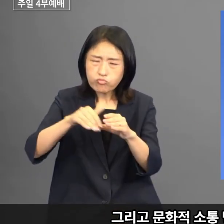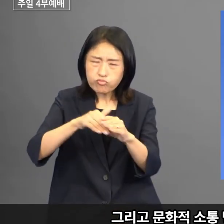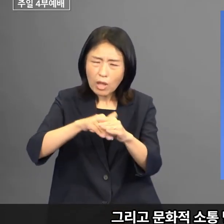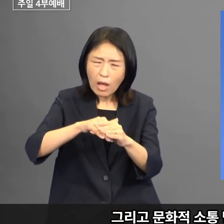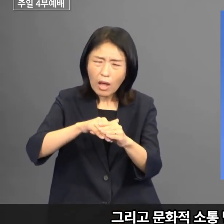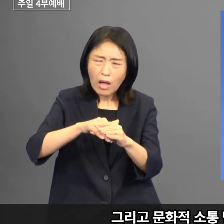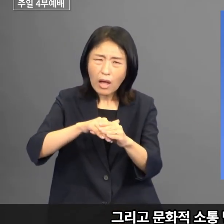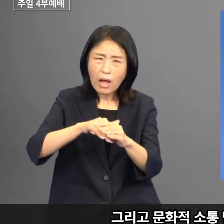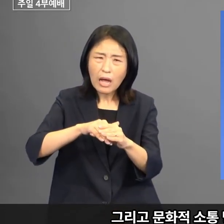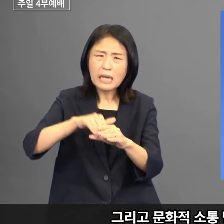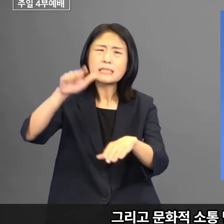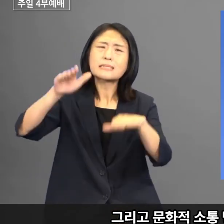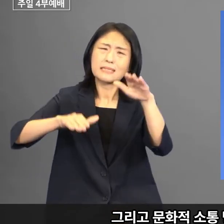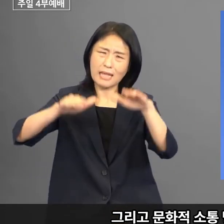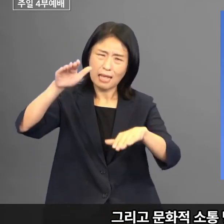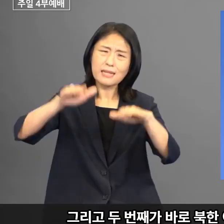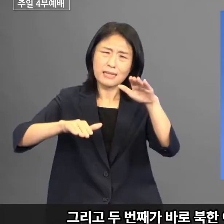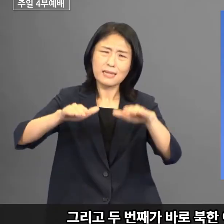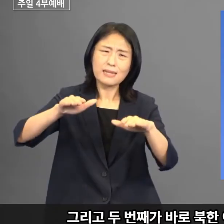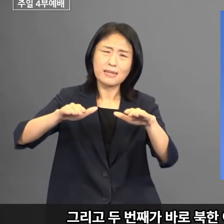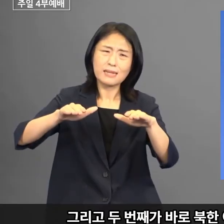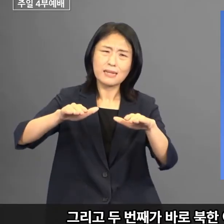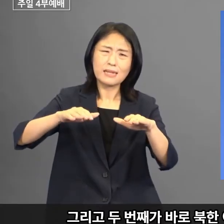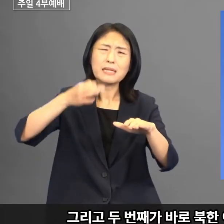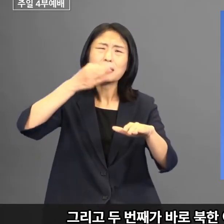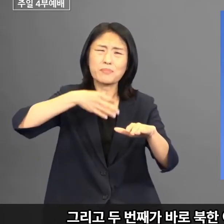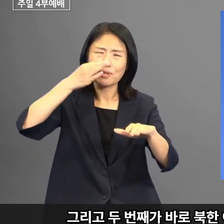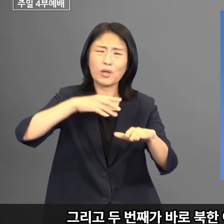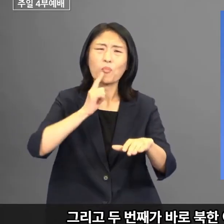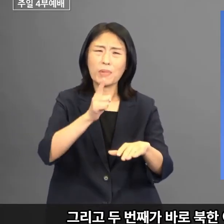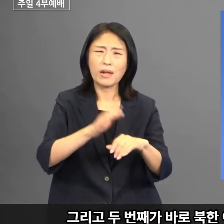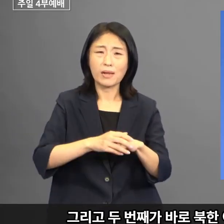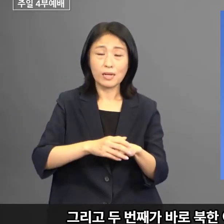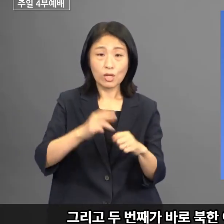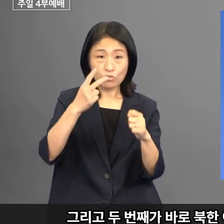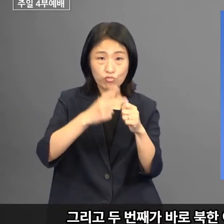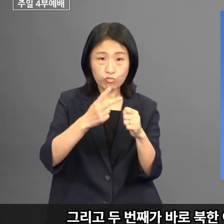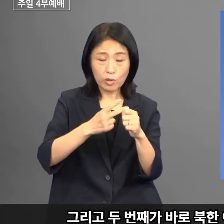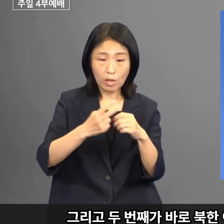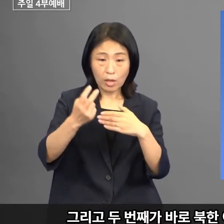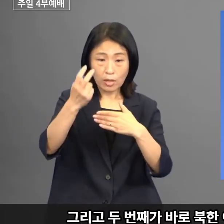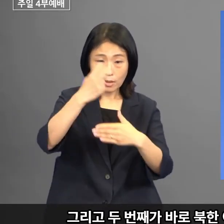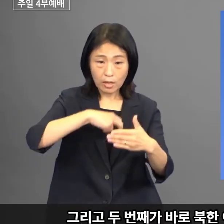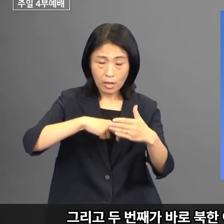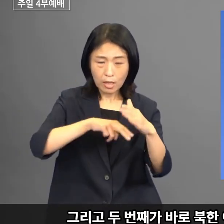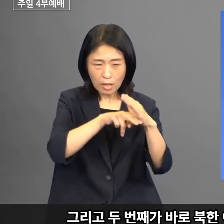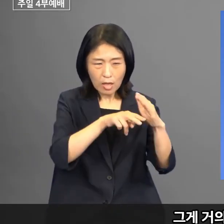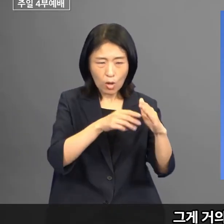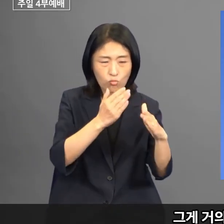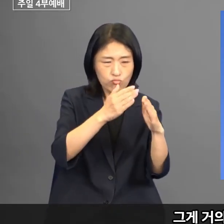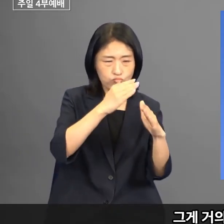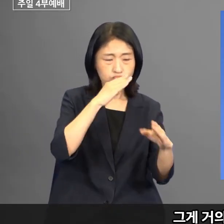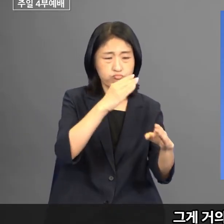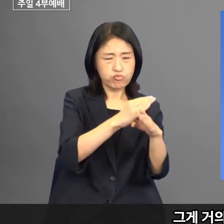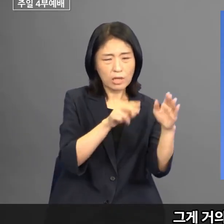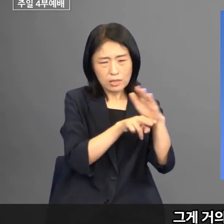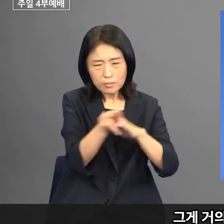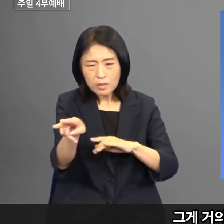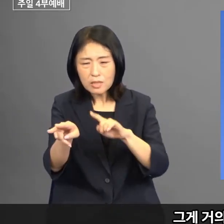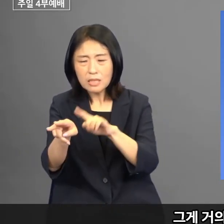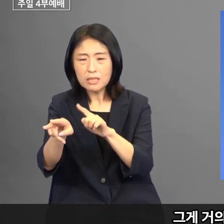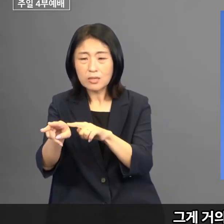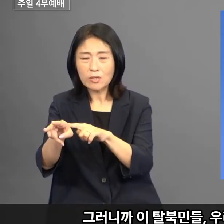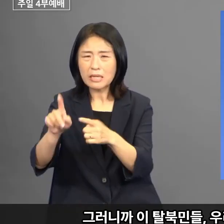방식의 차이를 꼽습니다. 그리고 두 번째가 바로 북한 이탈 주민에 대한 부정적인 인식, 그게 거의